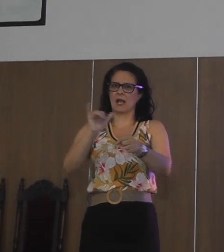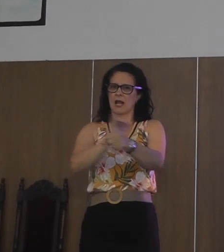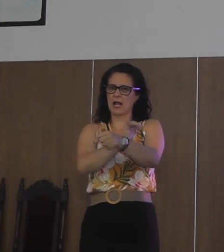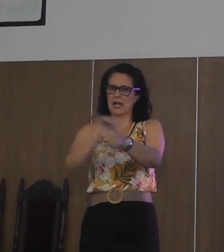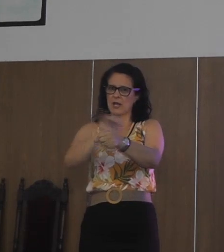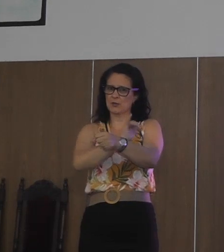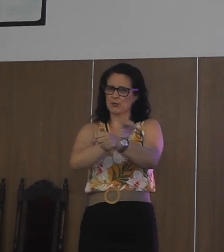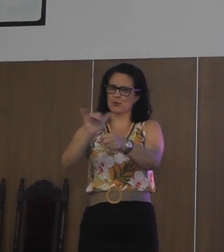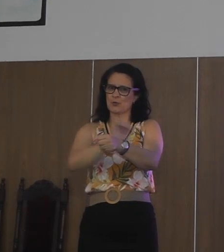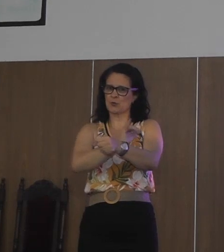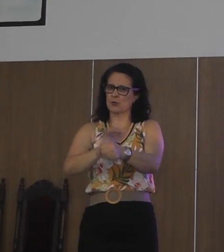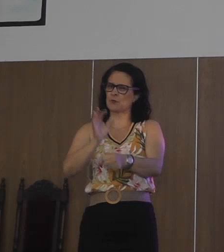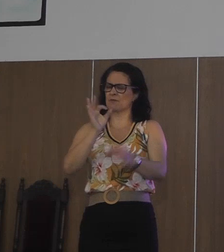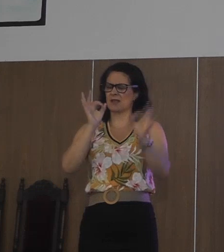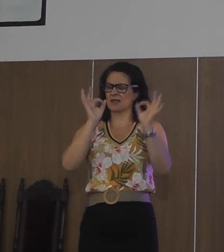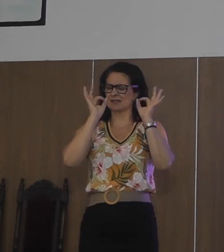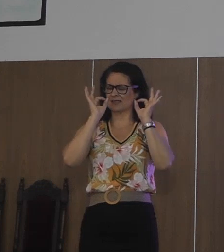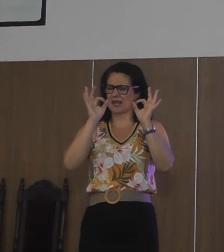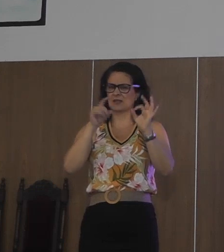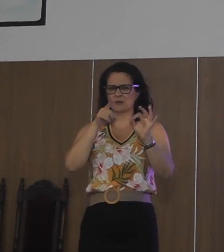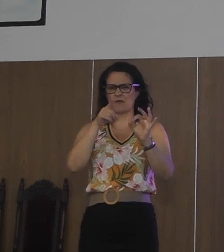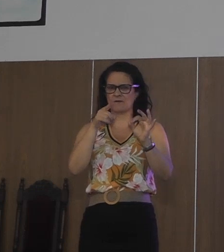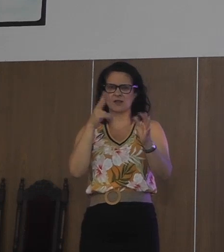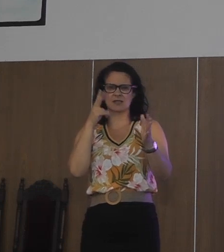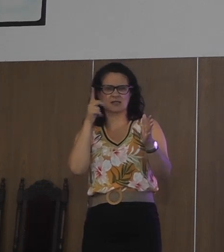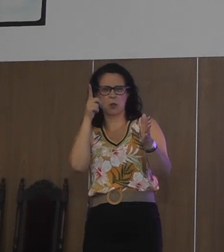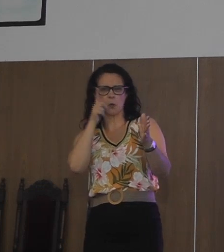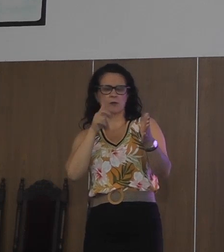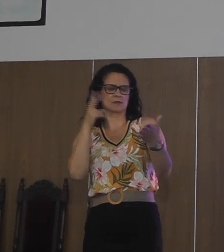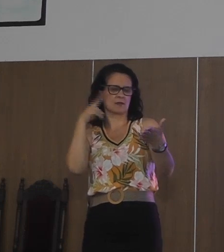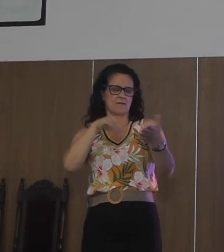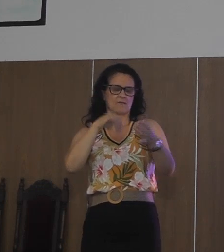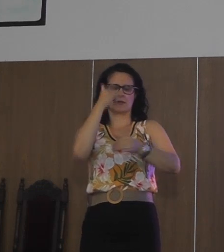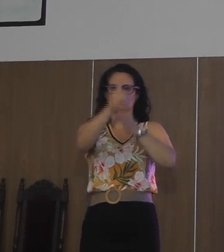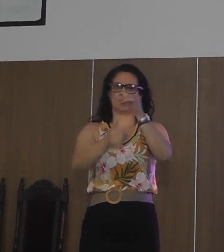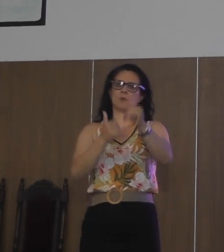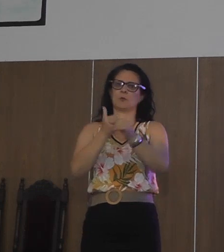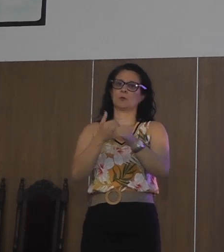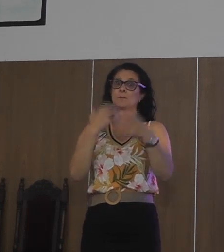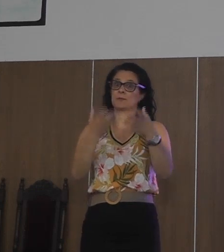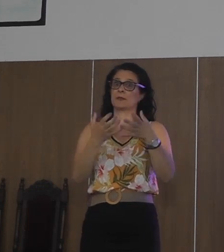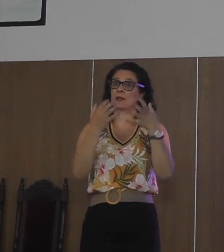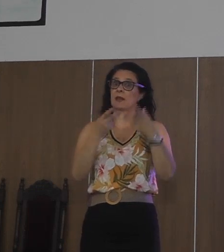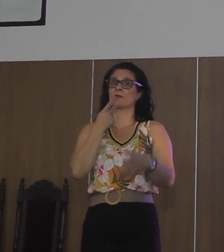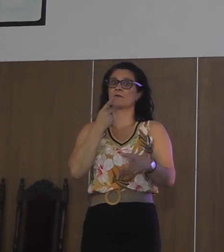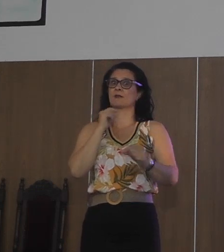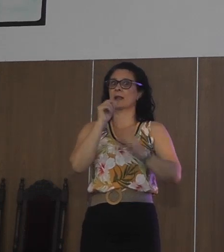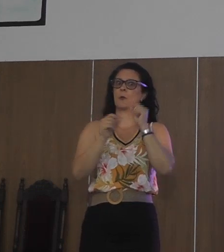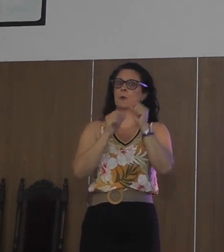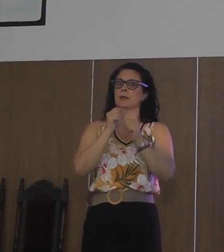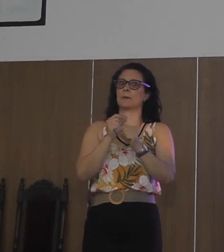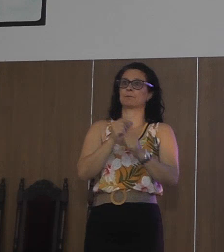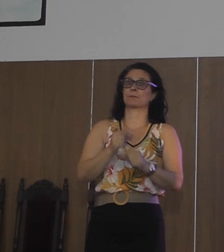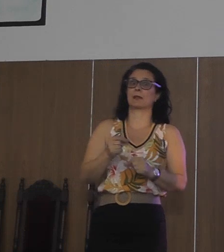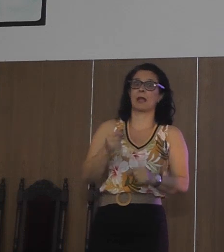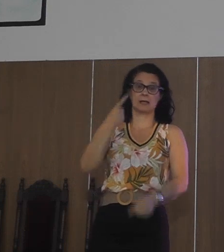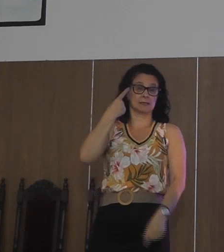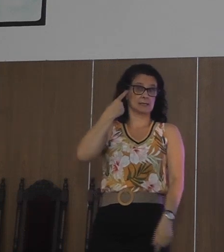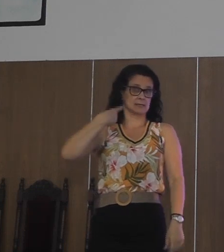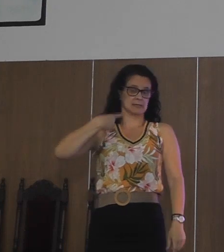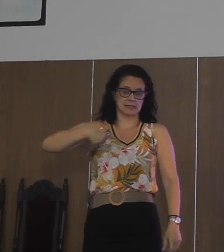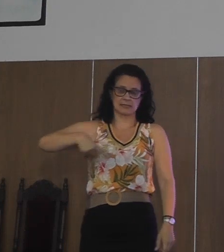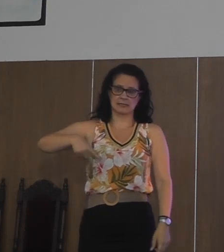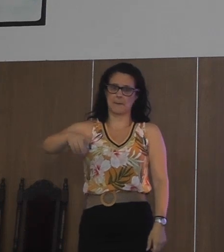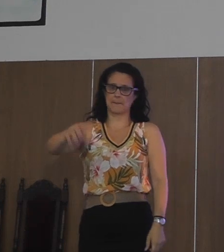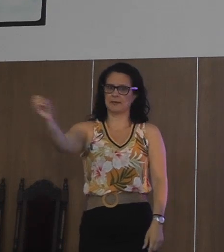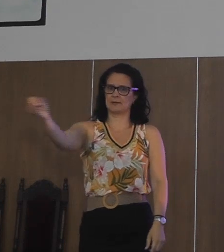querendo Deus, para podermos passar aí para vocês, em nome de Jesus. Eu quero reiterar essa semana tão importante